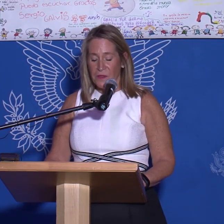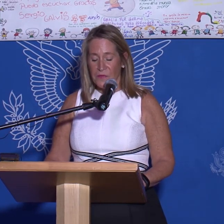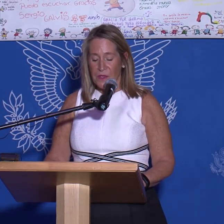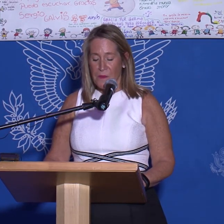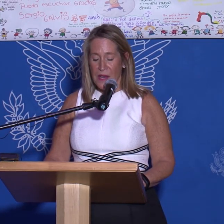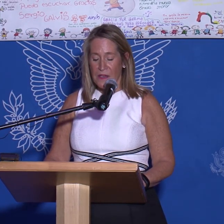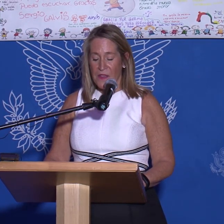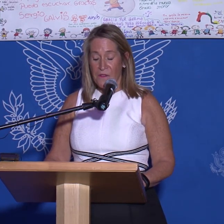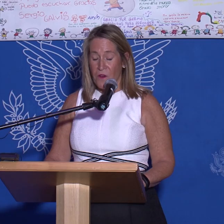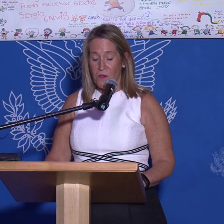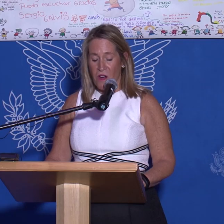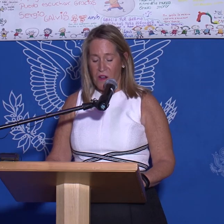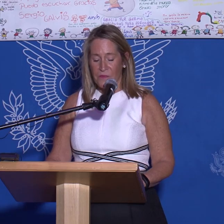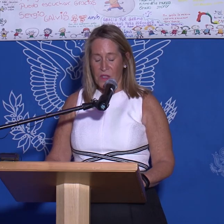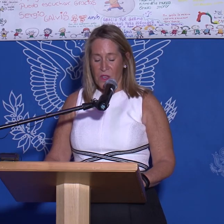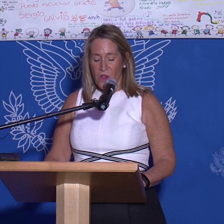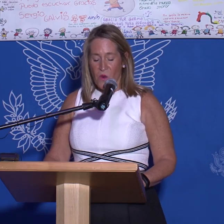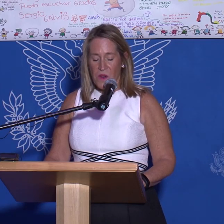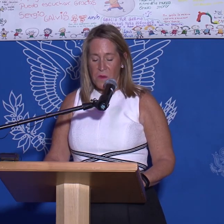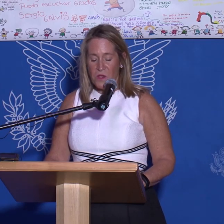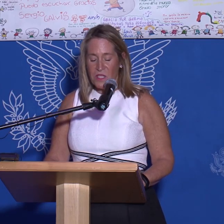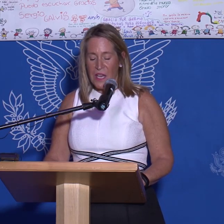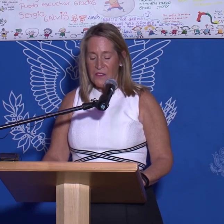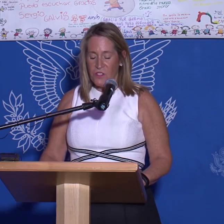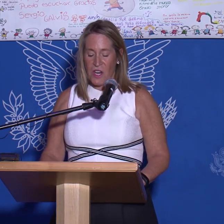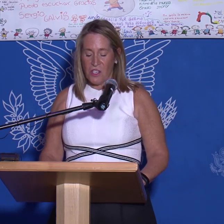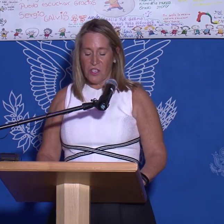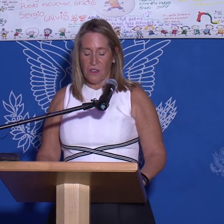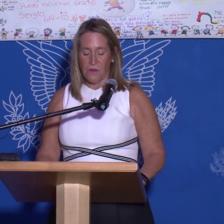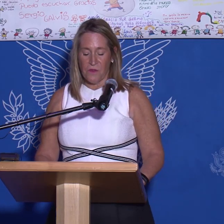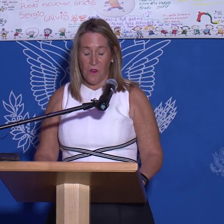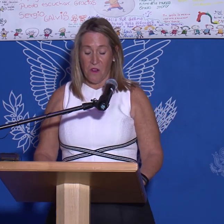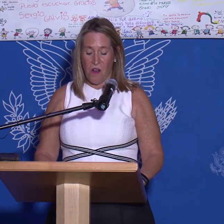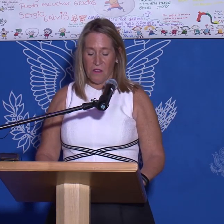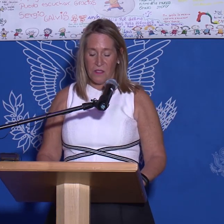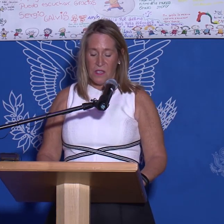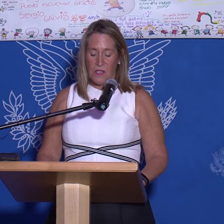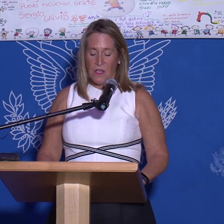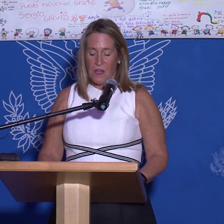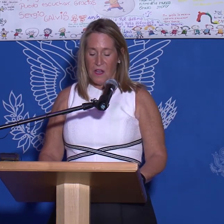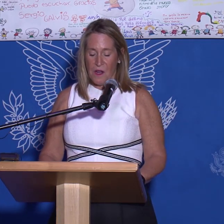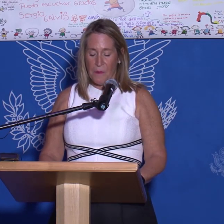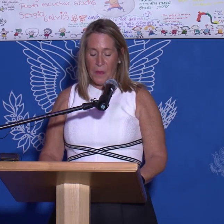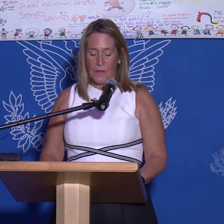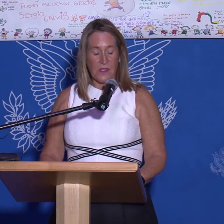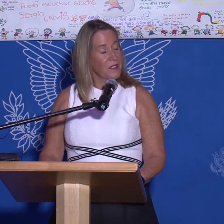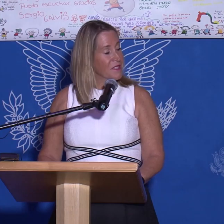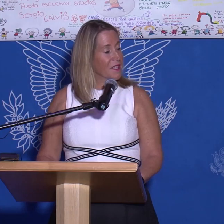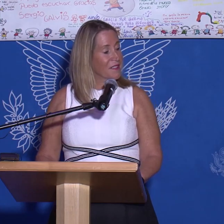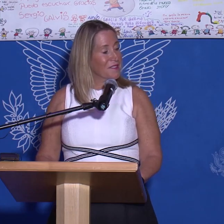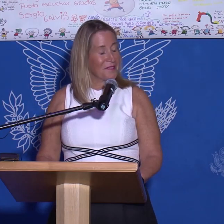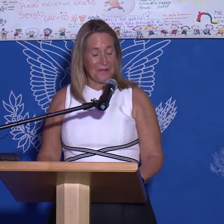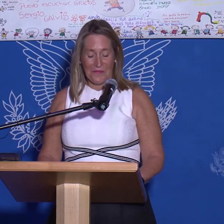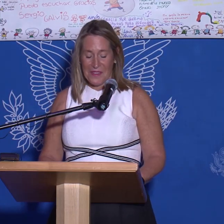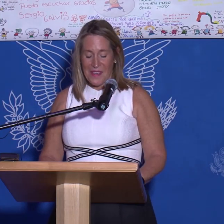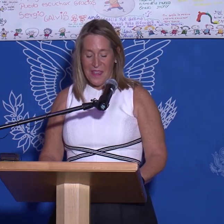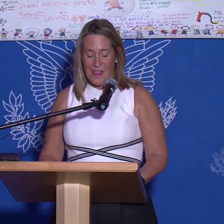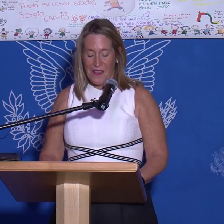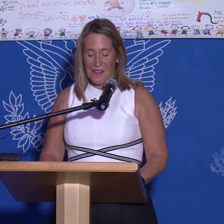ayer, que ustedes van a conocer a las personas de Ical dentro de poco, logró que viéramos, que hiciéramos una de las llamadas